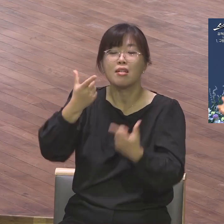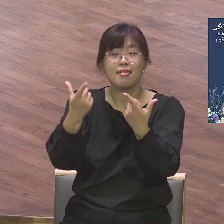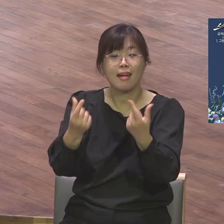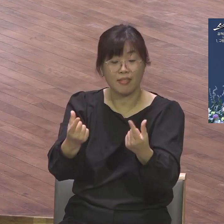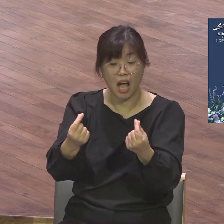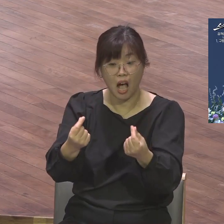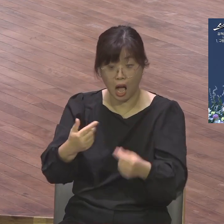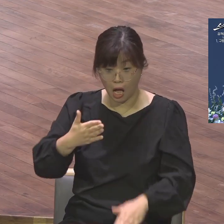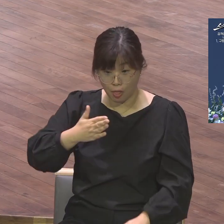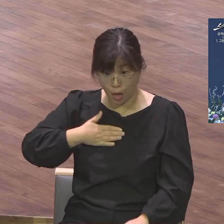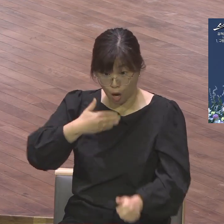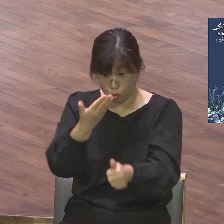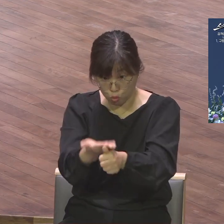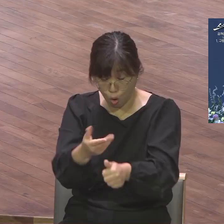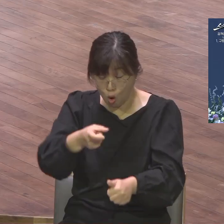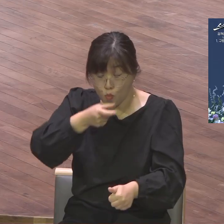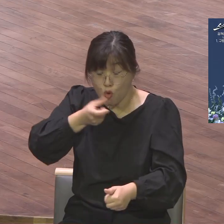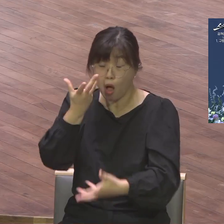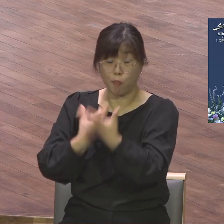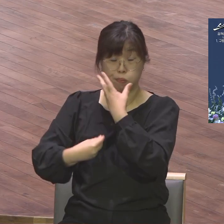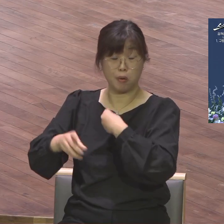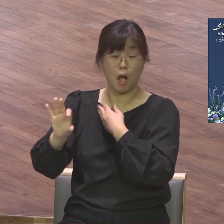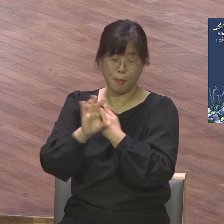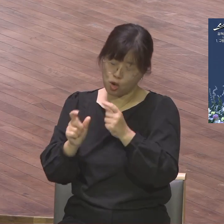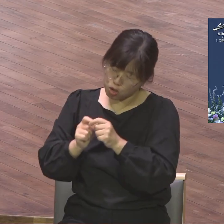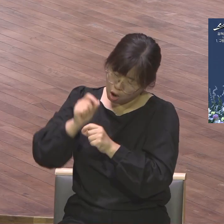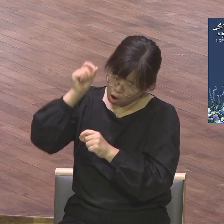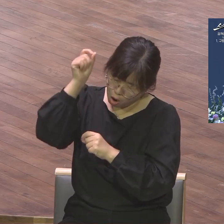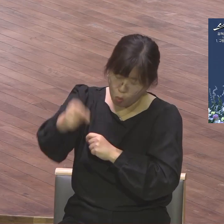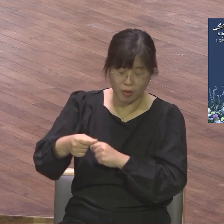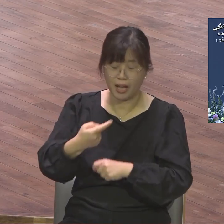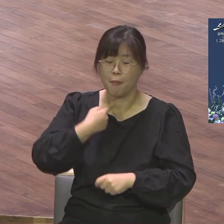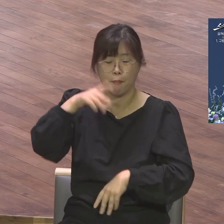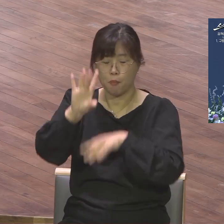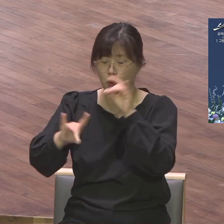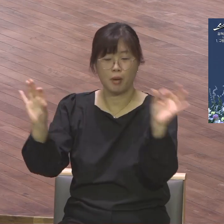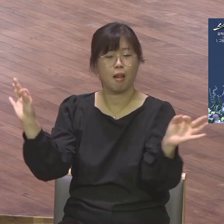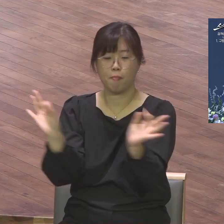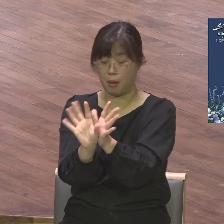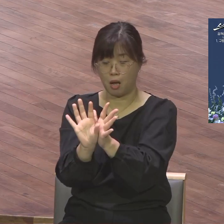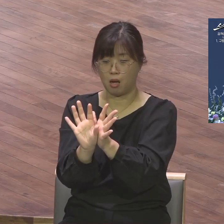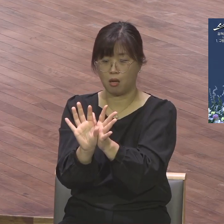시원. 아멘. 속이 시원. 이 말씀만 들어도 속이 시원하다니까요.